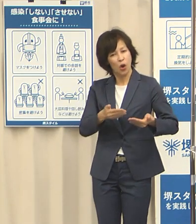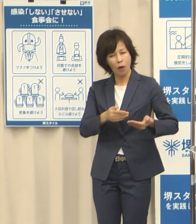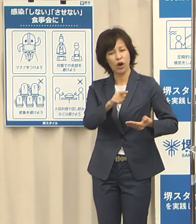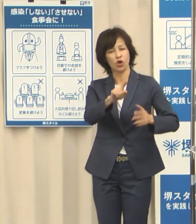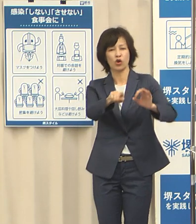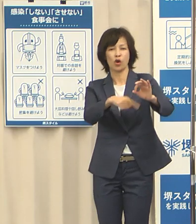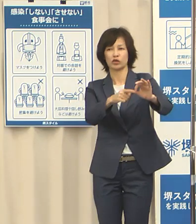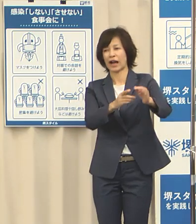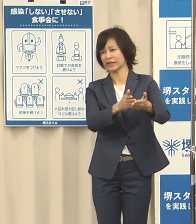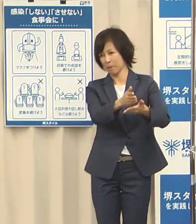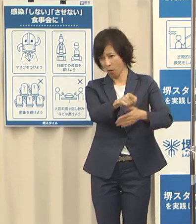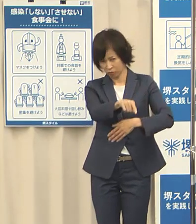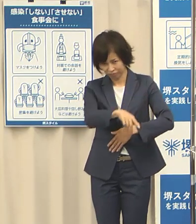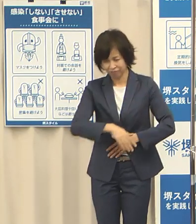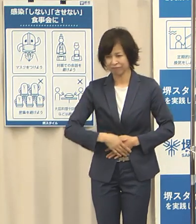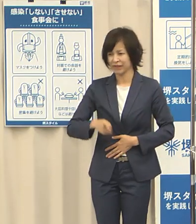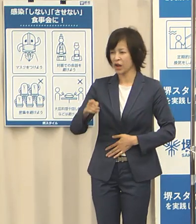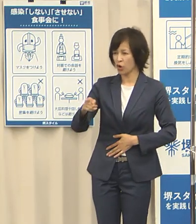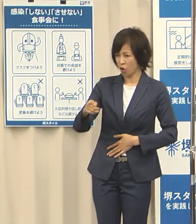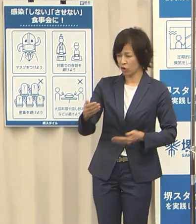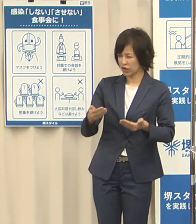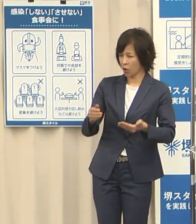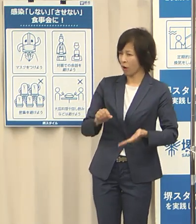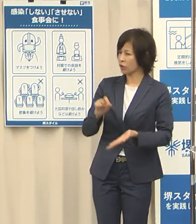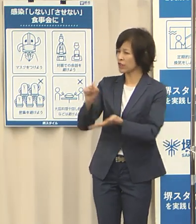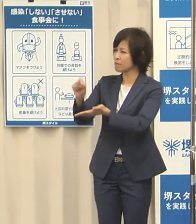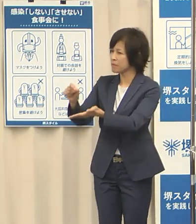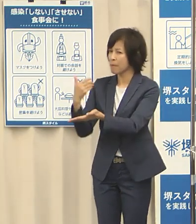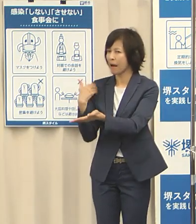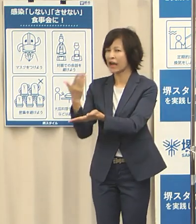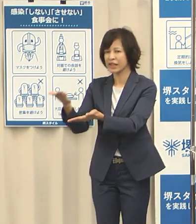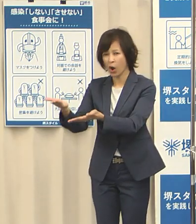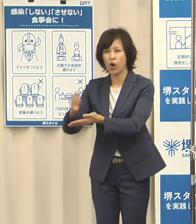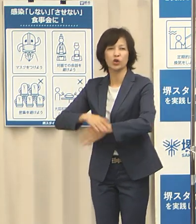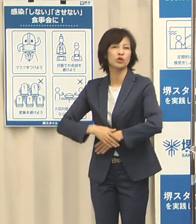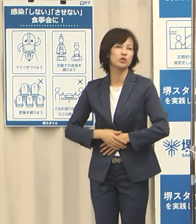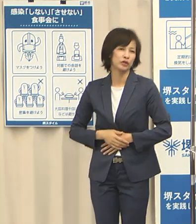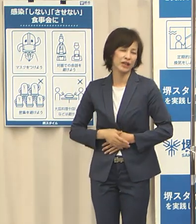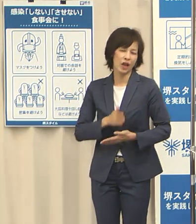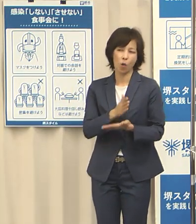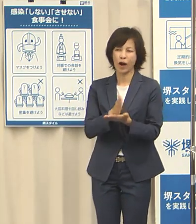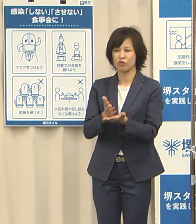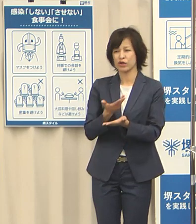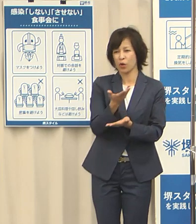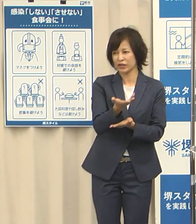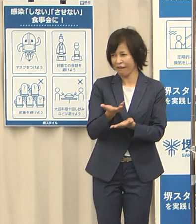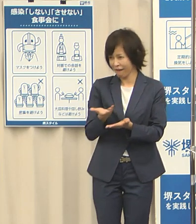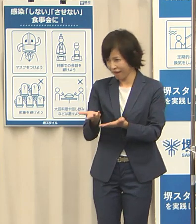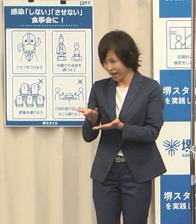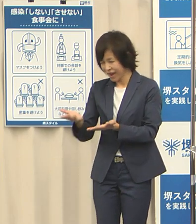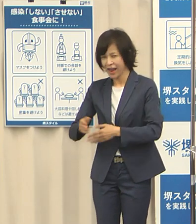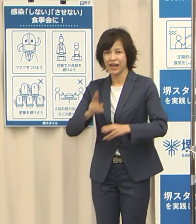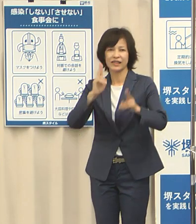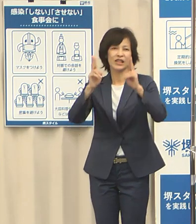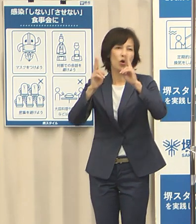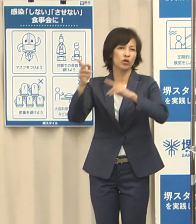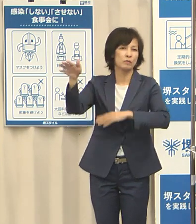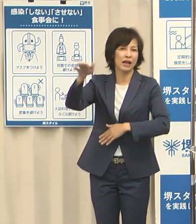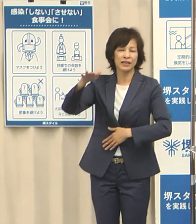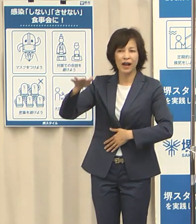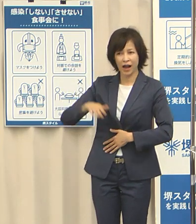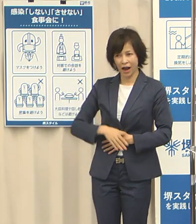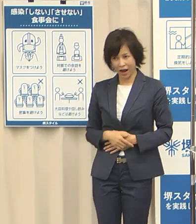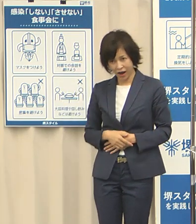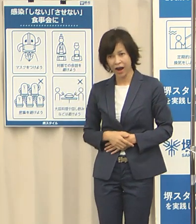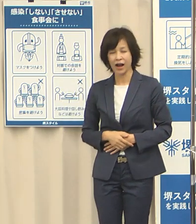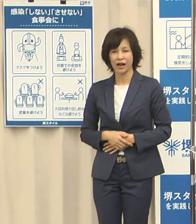門じゃないかと、この事業はこの局に任せたらうまくいくんじゃないかということを、割り振りをしてですね、企業の皆さんがたらい回しにならない、